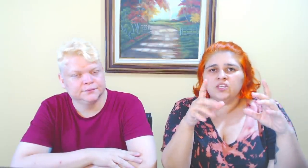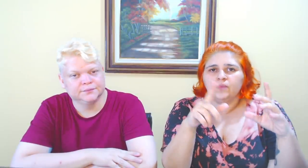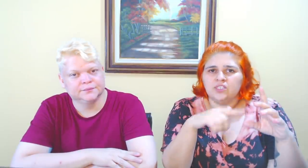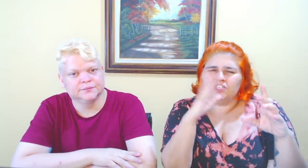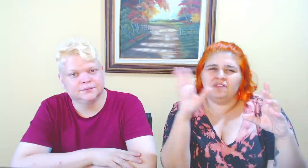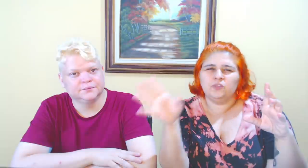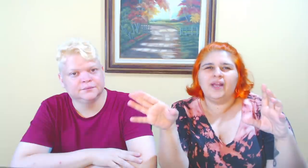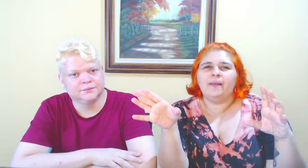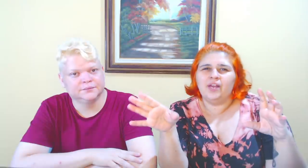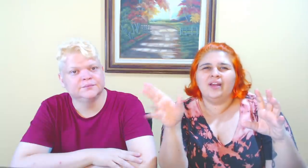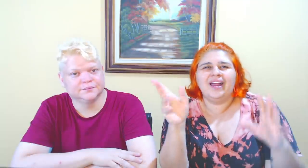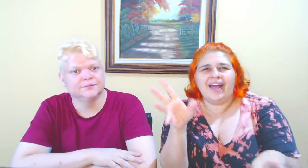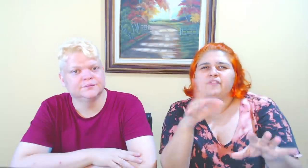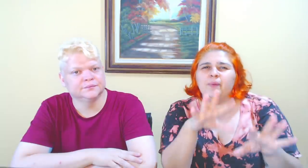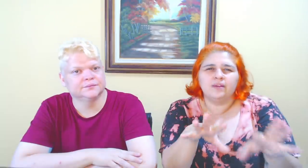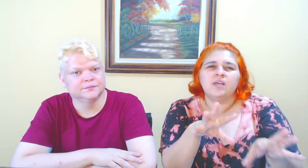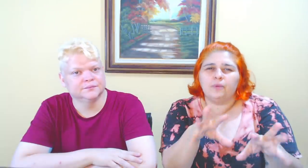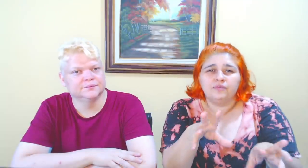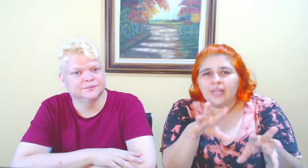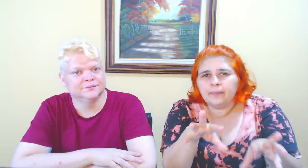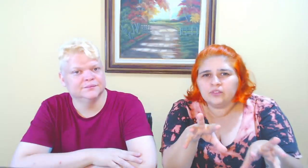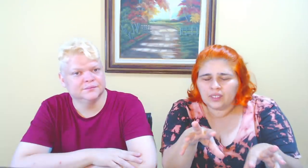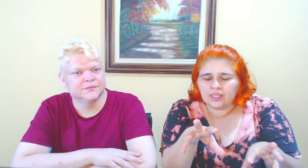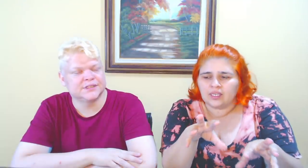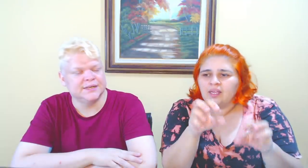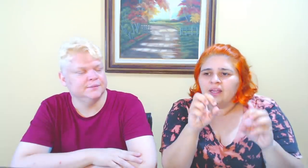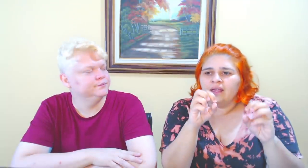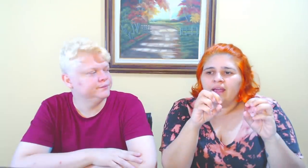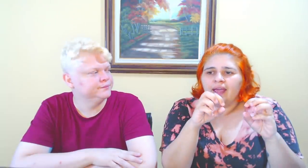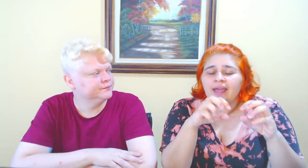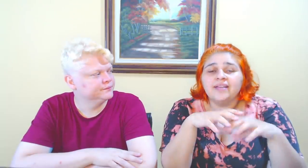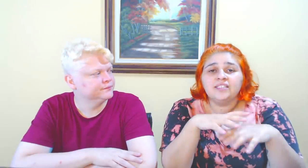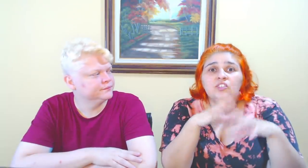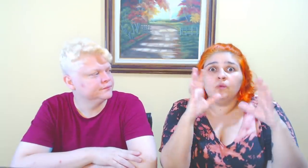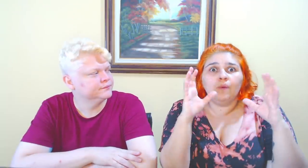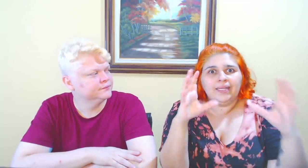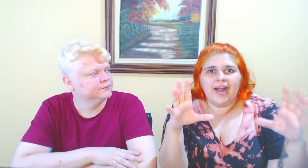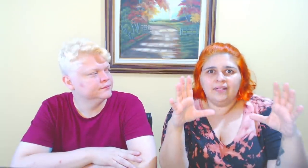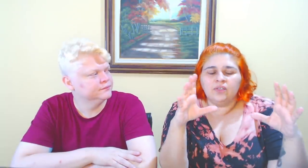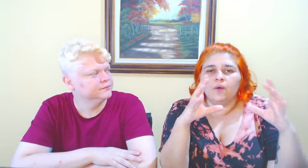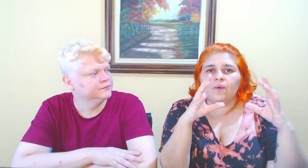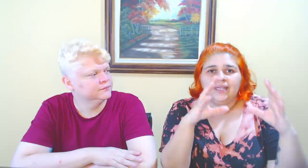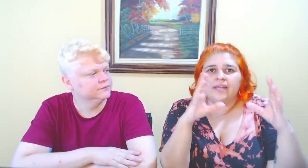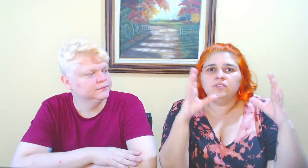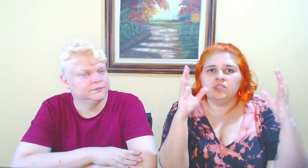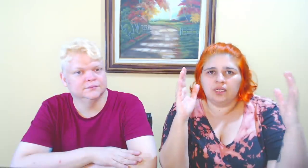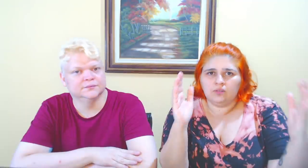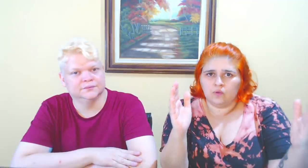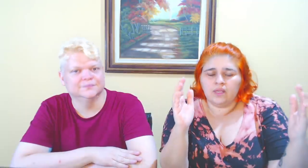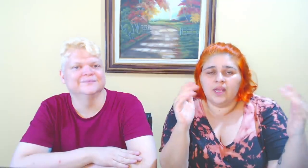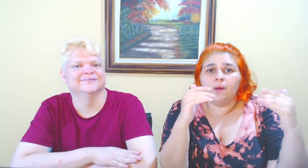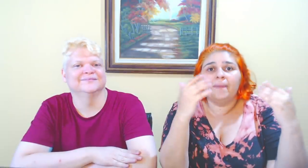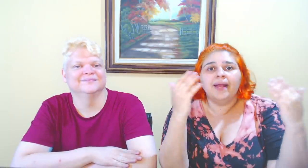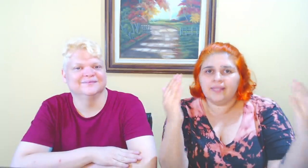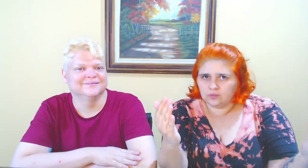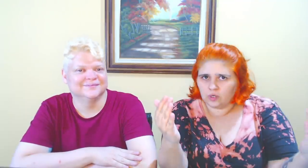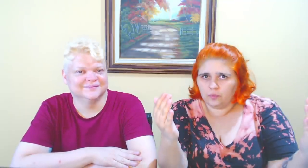Mas a gente vai explicar Melhor na live Para não se aprofundar Muito aqui Sim Existe um quadrado Que é o quadrado De Sator Que ele é um palíndromo